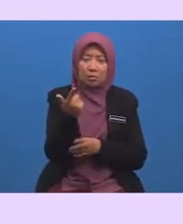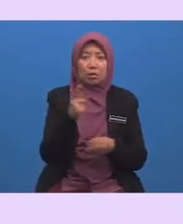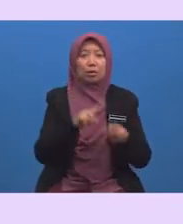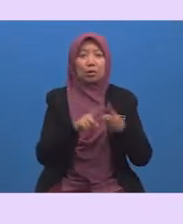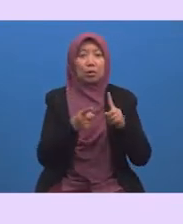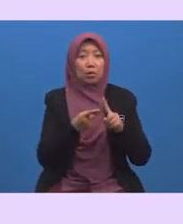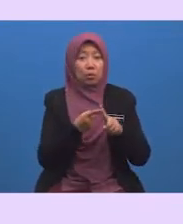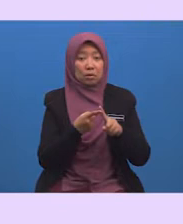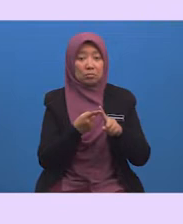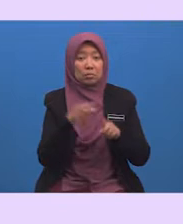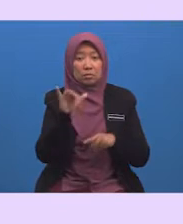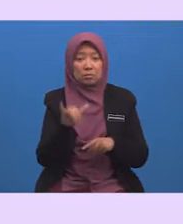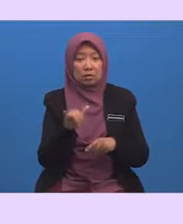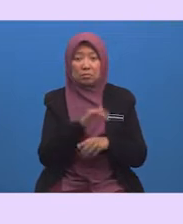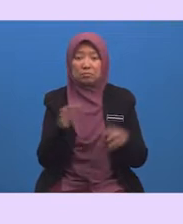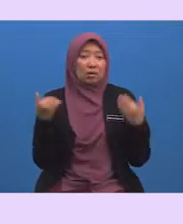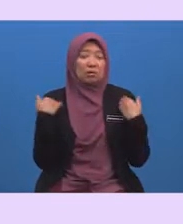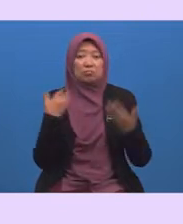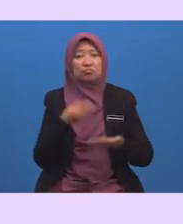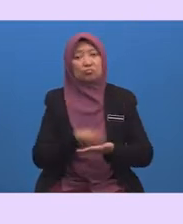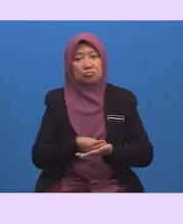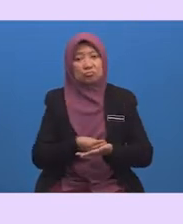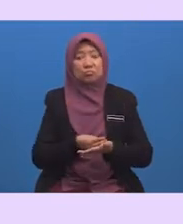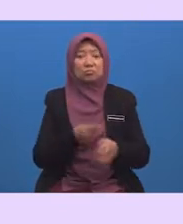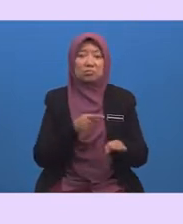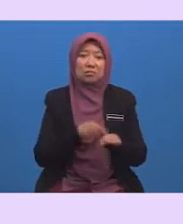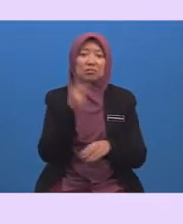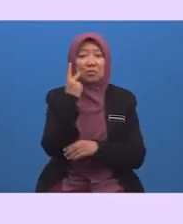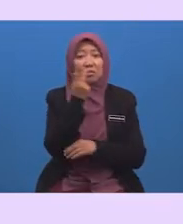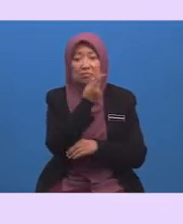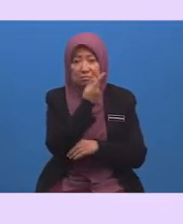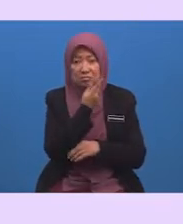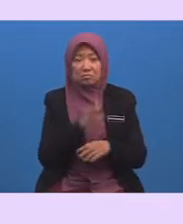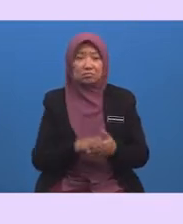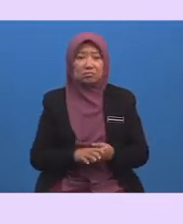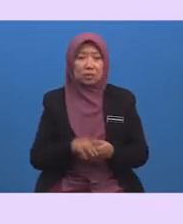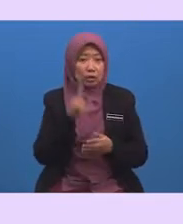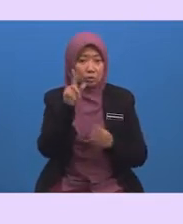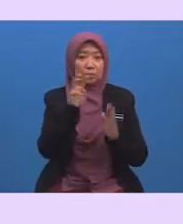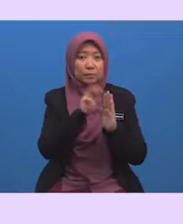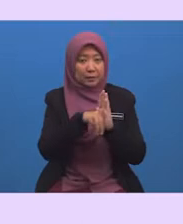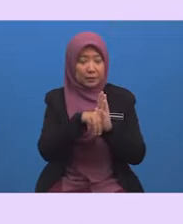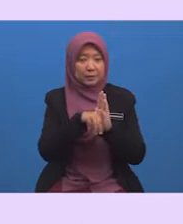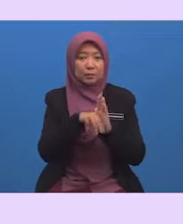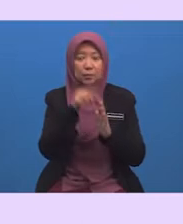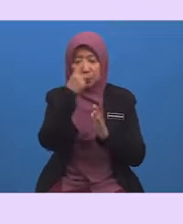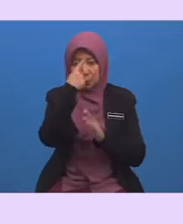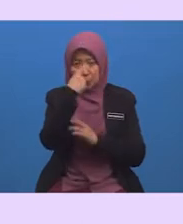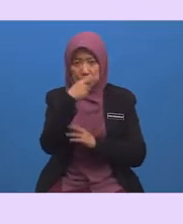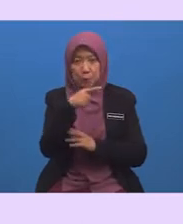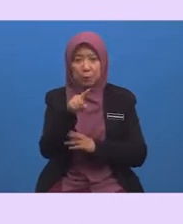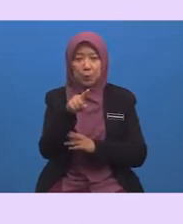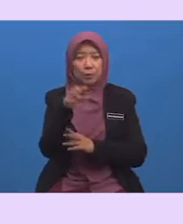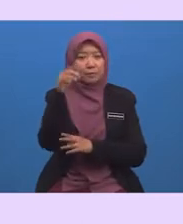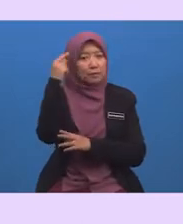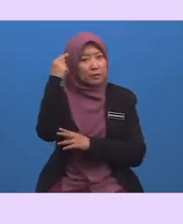melihat kawan murid-murid yang tiada duit di kantin? satu minit Ustazah bagi untuk